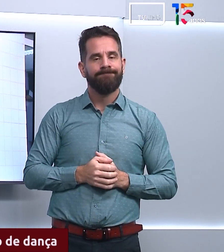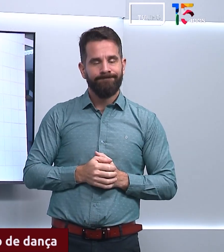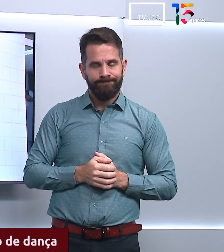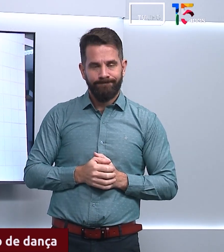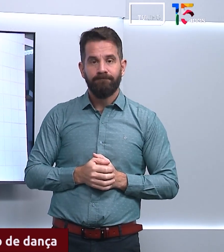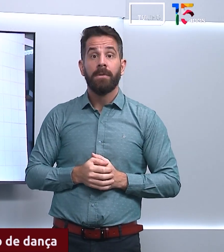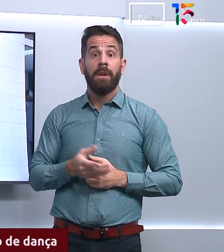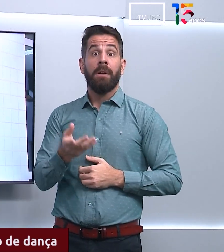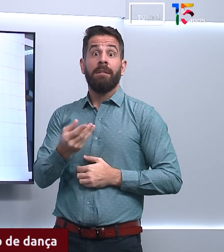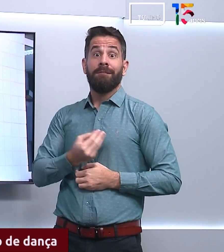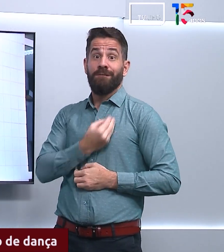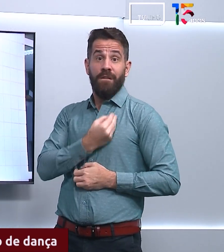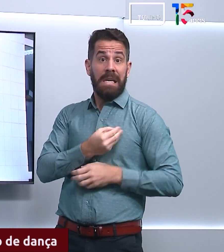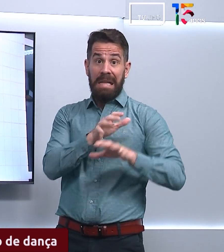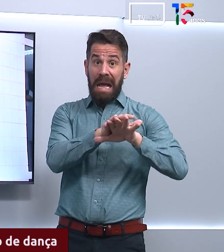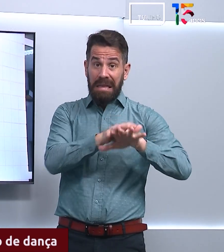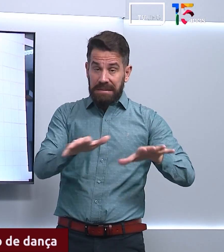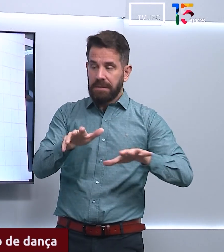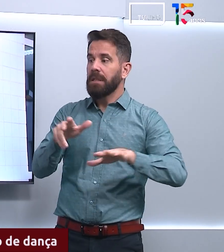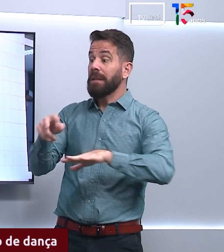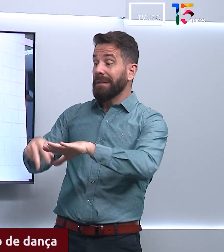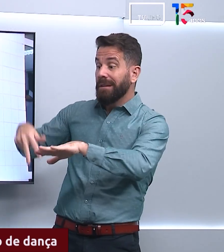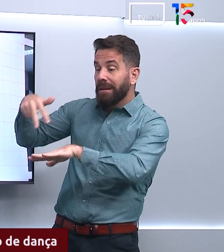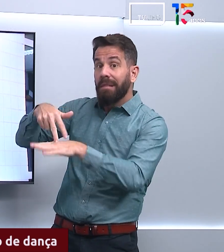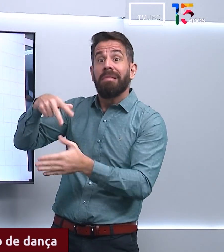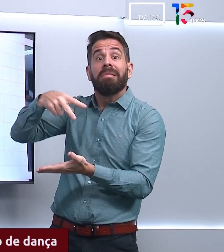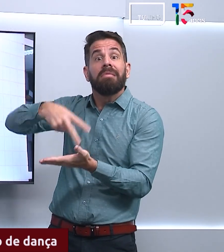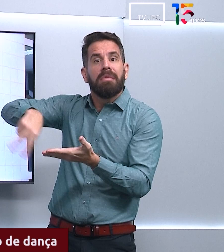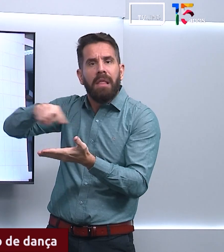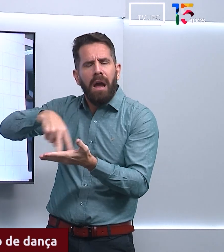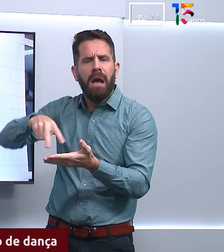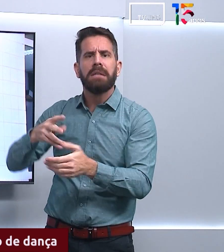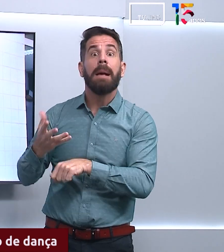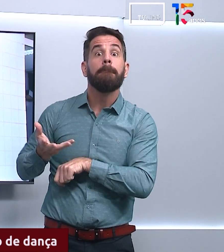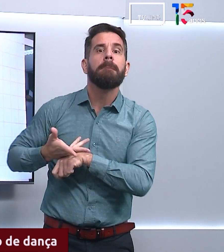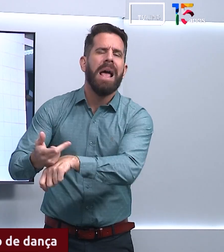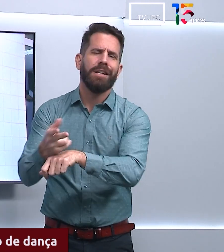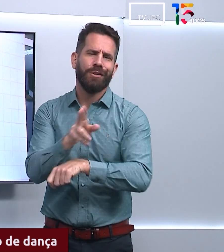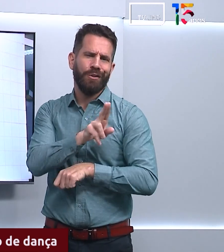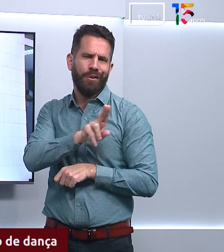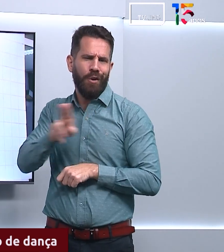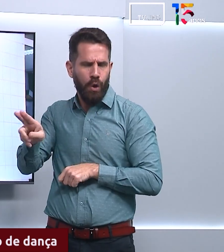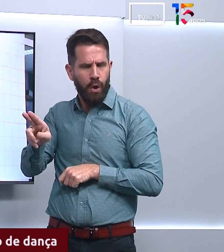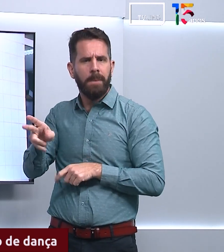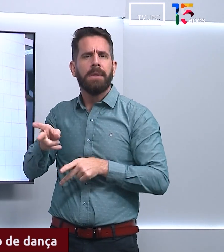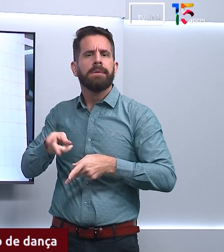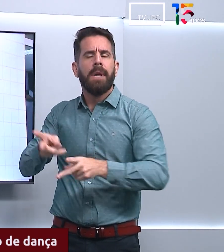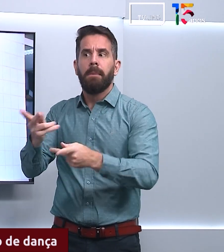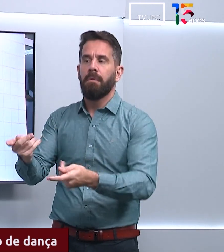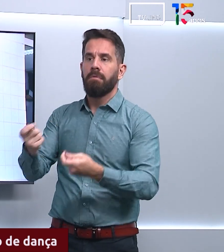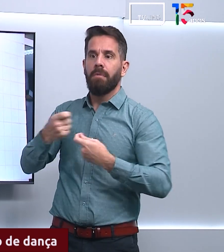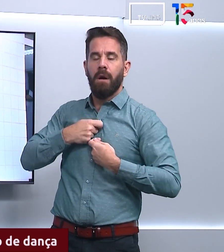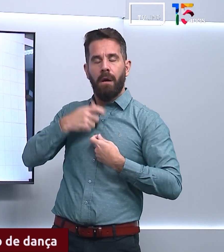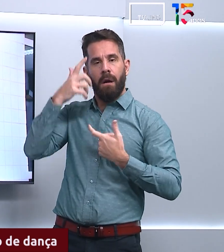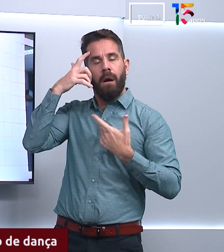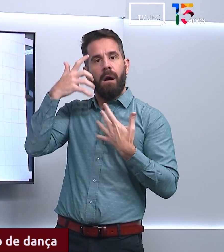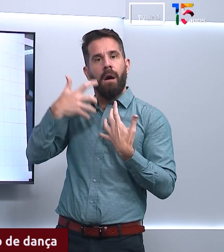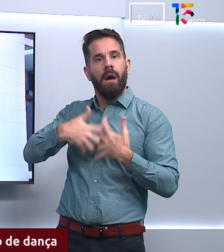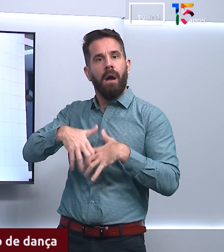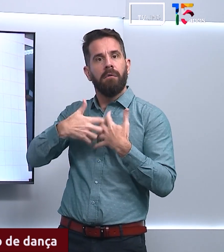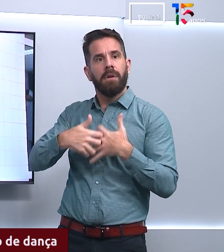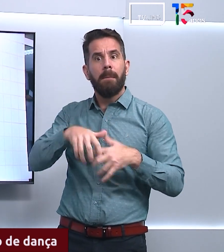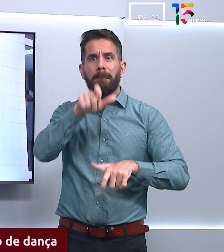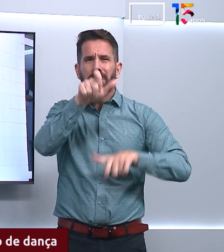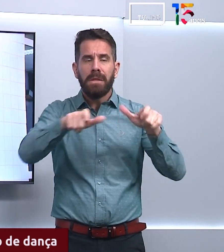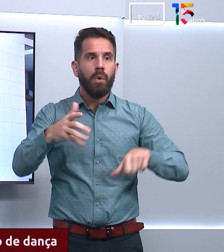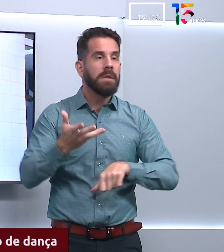pressa é justamente sobre isso faz a gente refletir sobre como as pessoas andam tão aceleradas